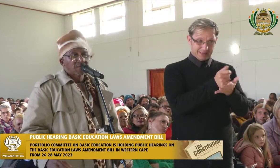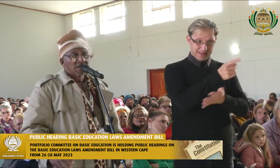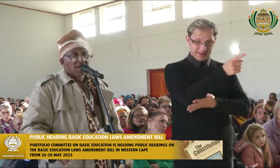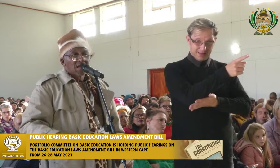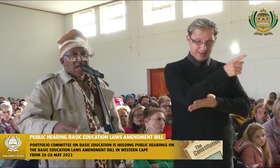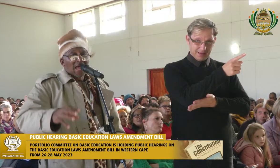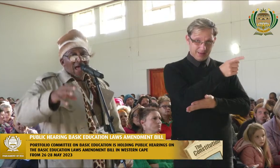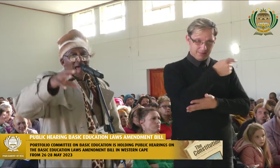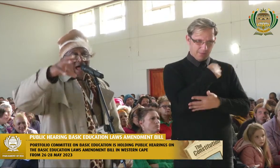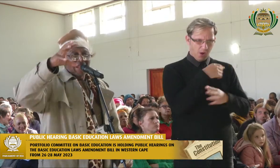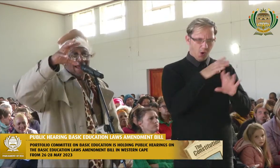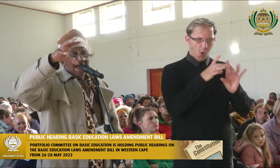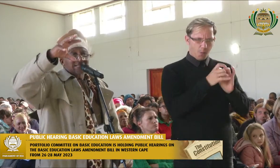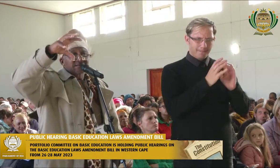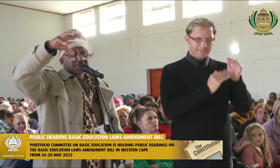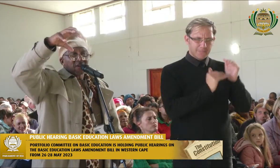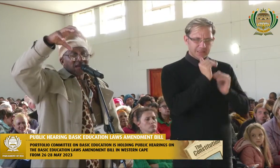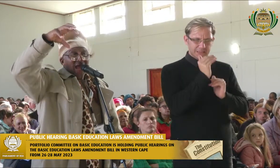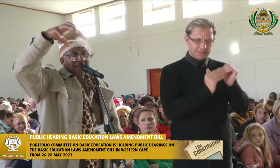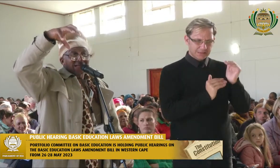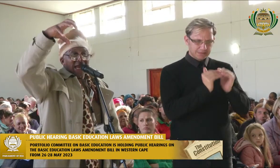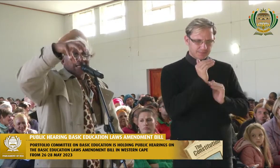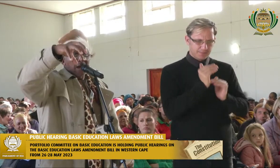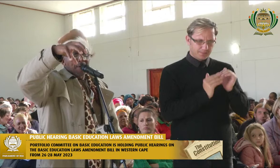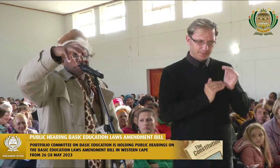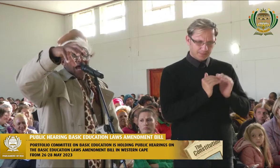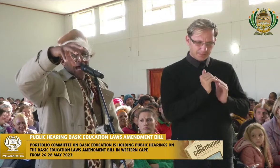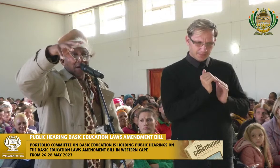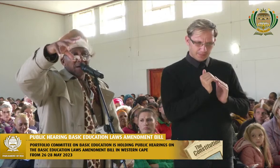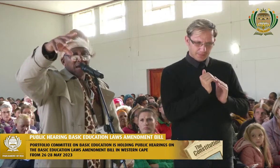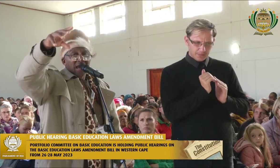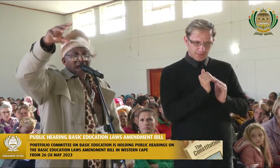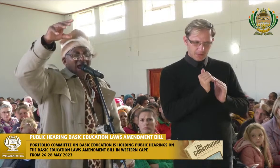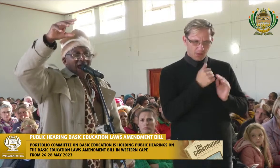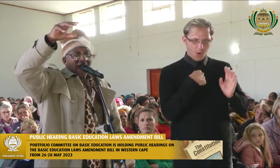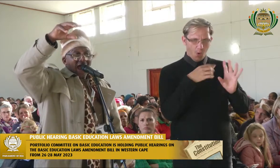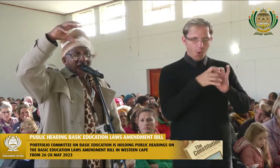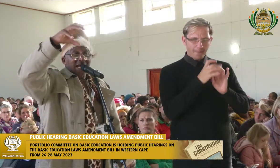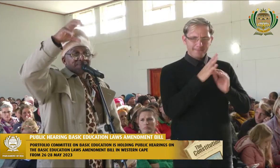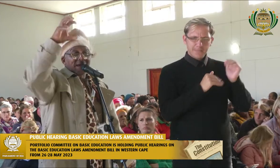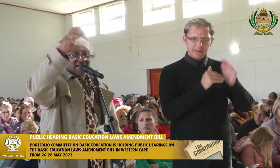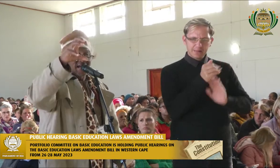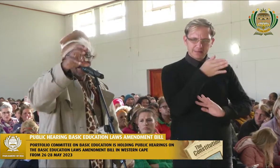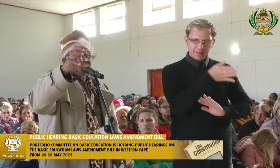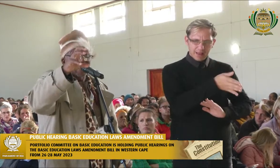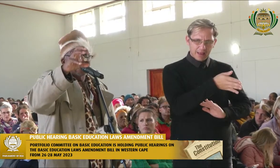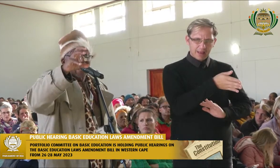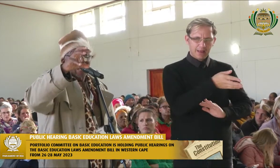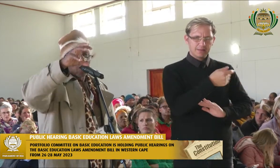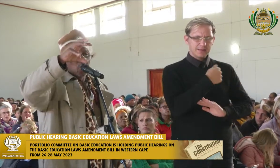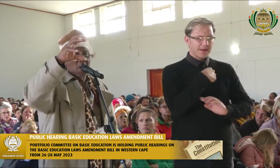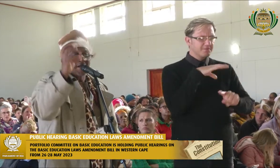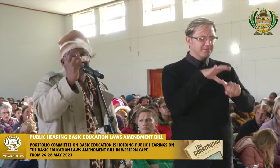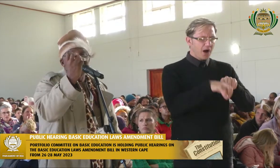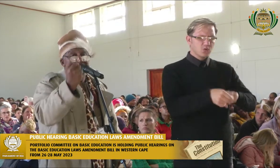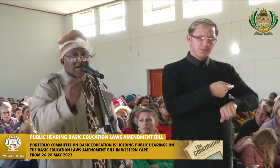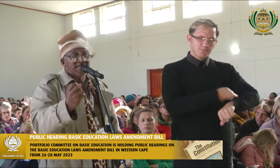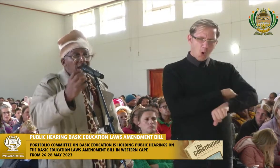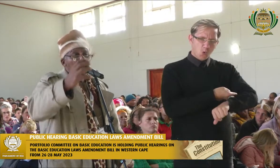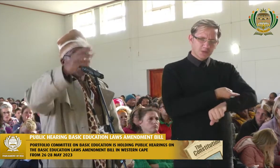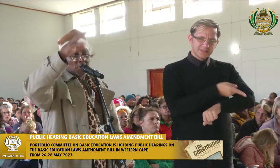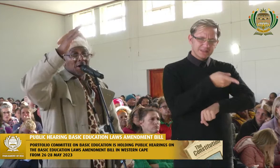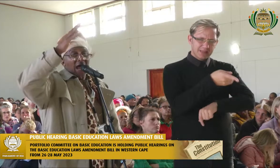Hulle het huise gebouw daar. Hulle het beenderen gekry daar. Hoekom het